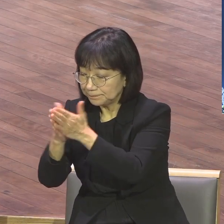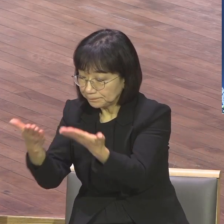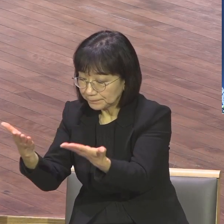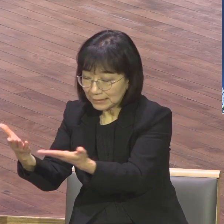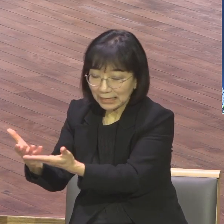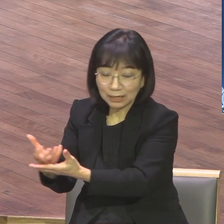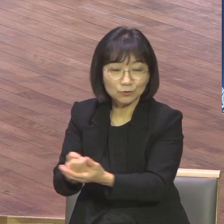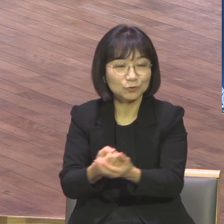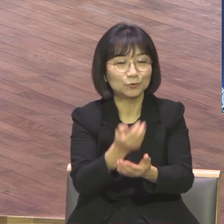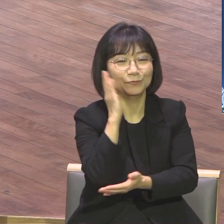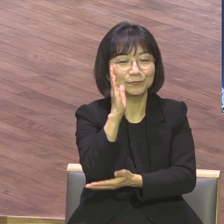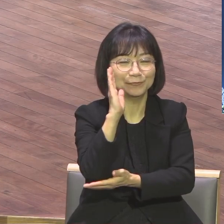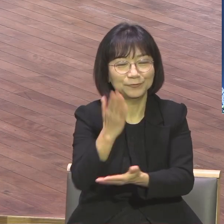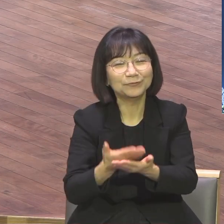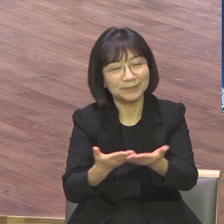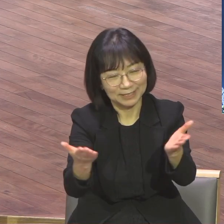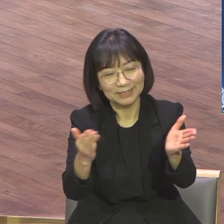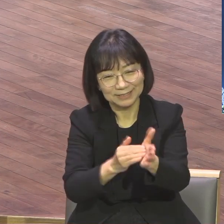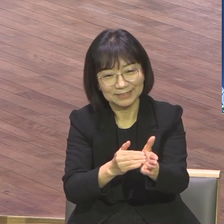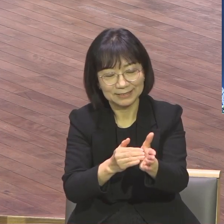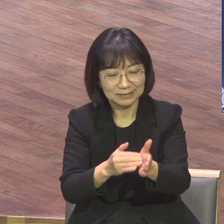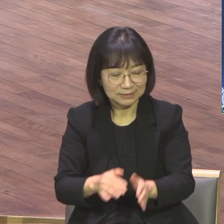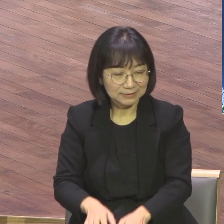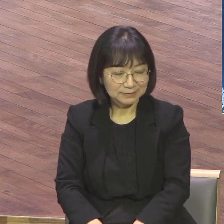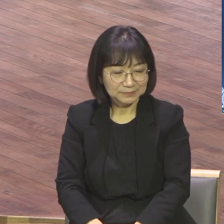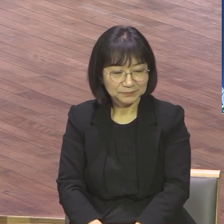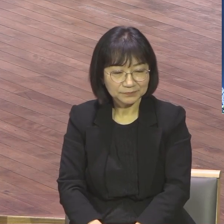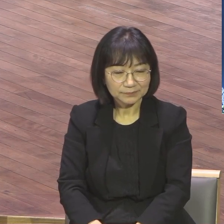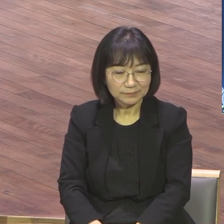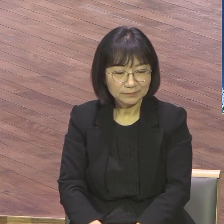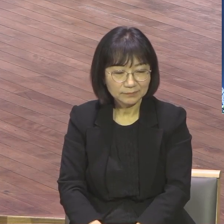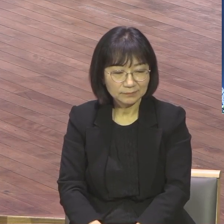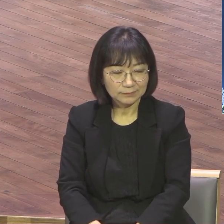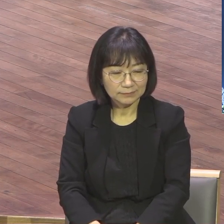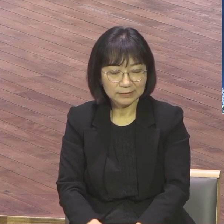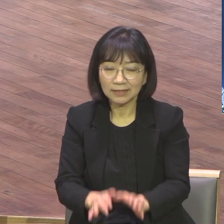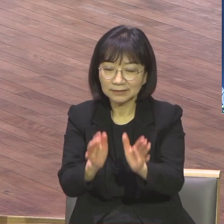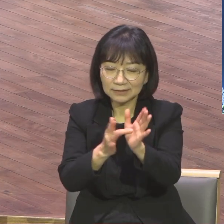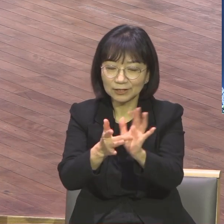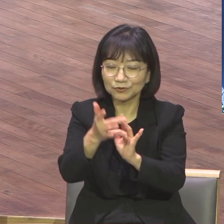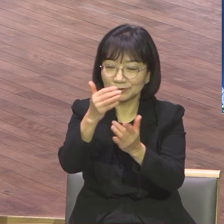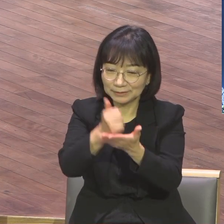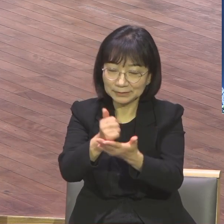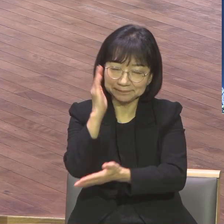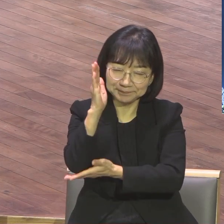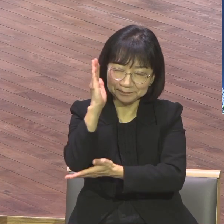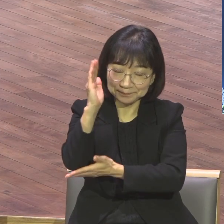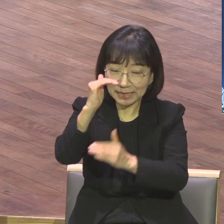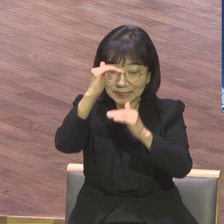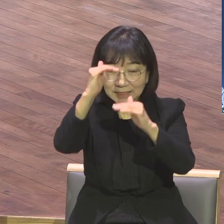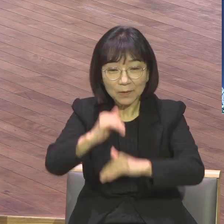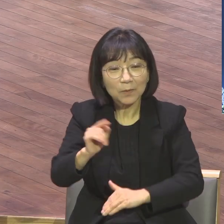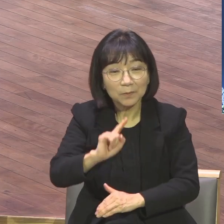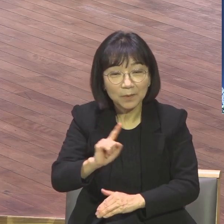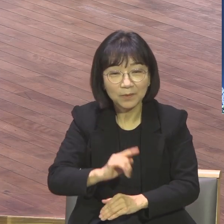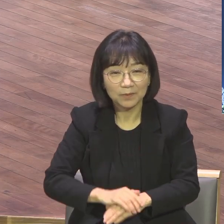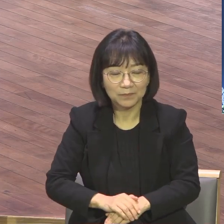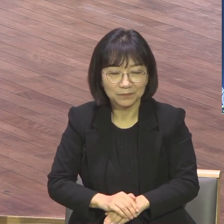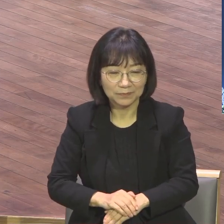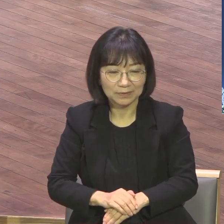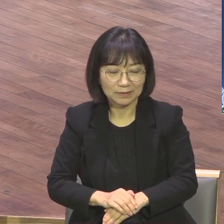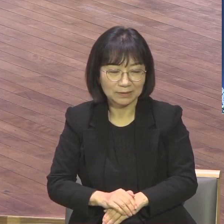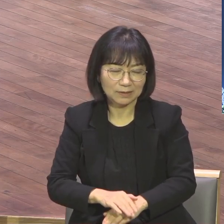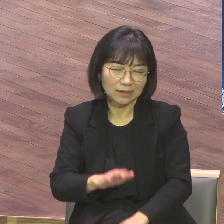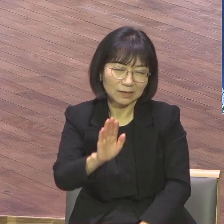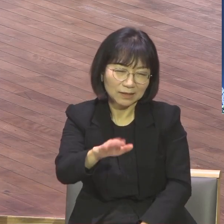다시 말하면 설교를 한 것입니다. 예수님께서 이들에게 전하고자 하신 말씀은 아무리 많은